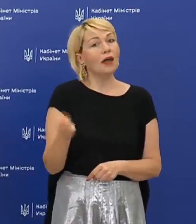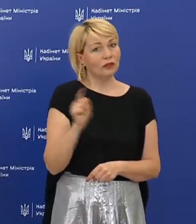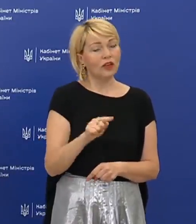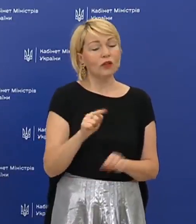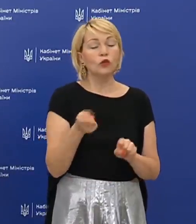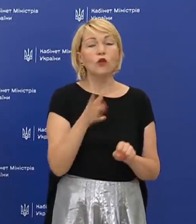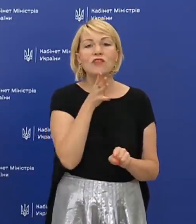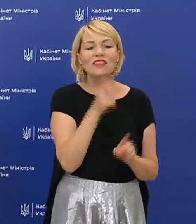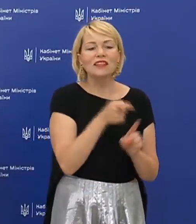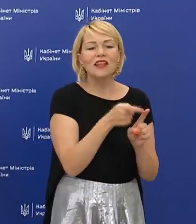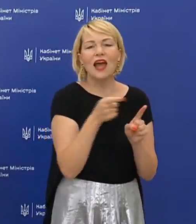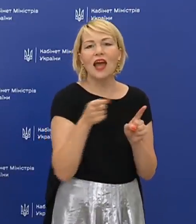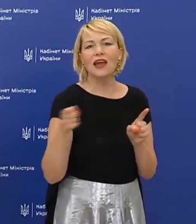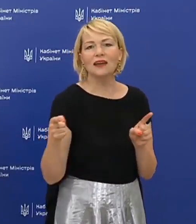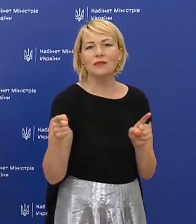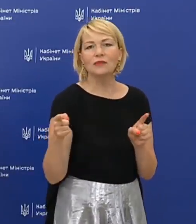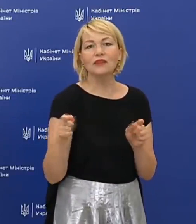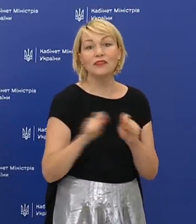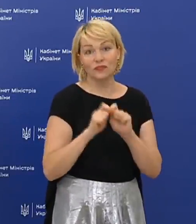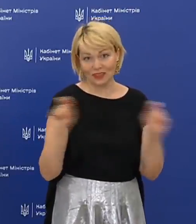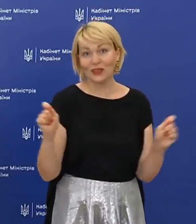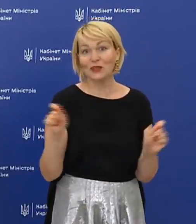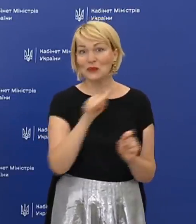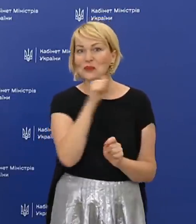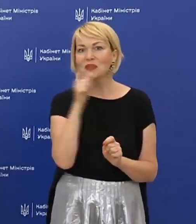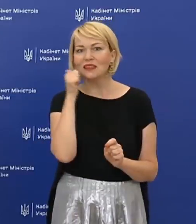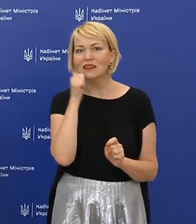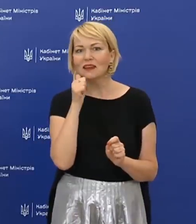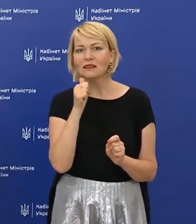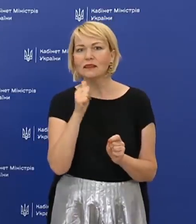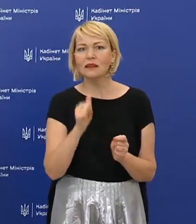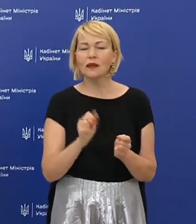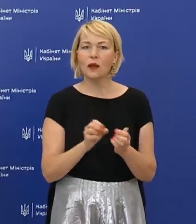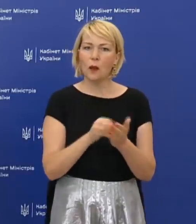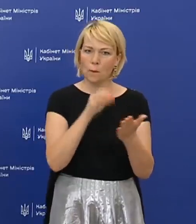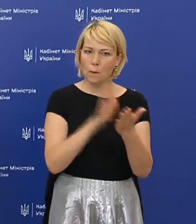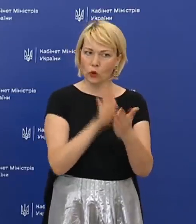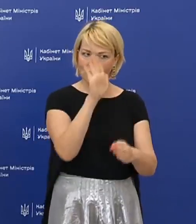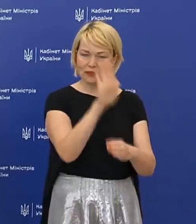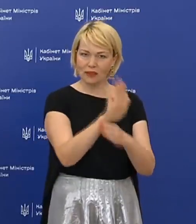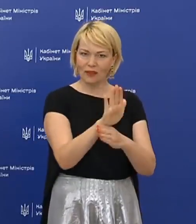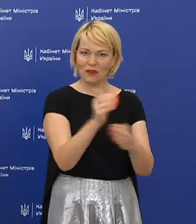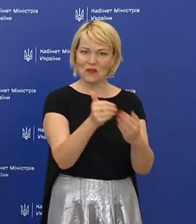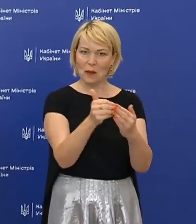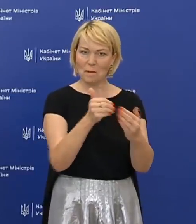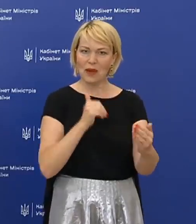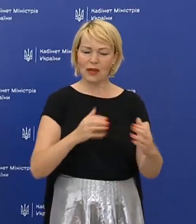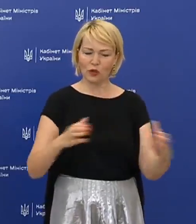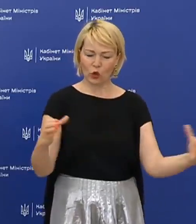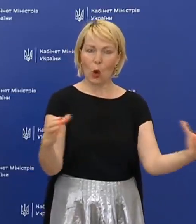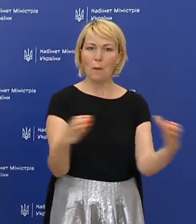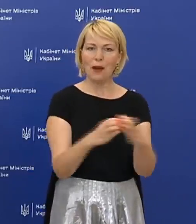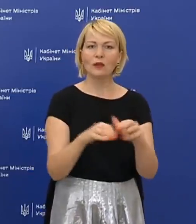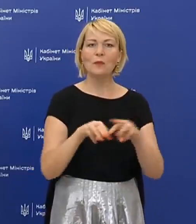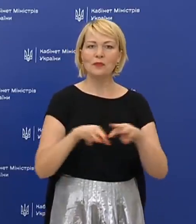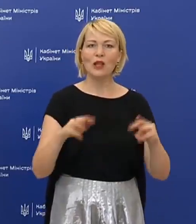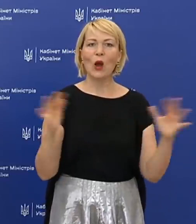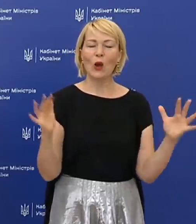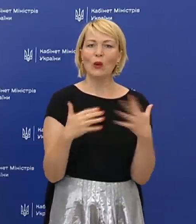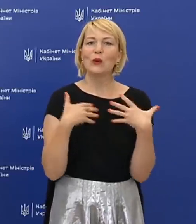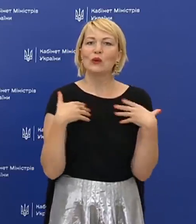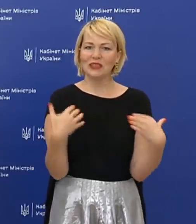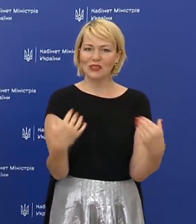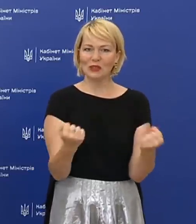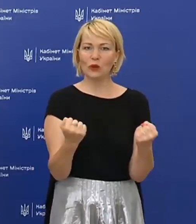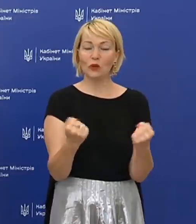той термін, відкрию вам такий секрет, який я поставив перед командою Міністерства охорони